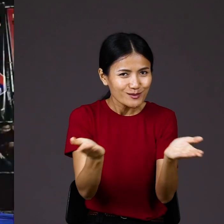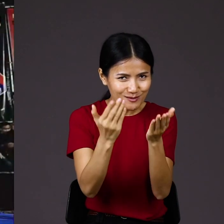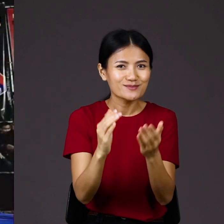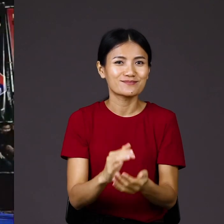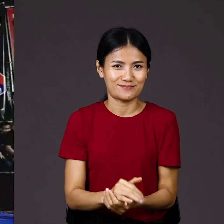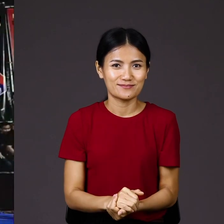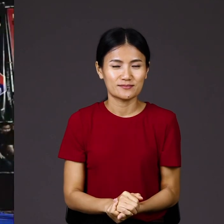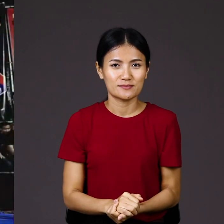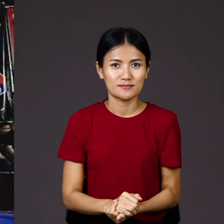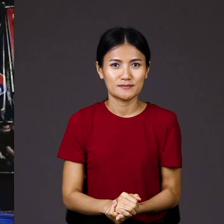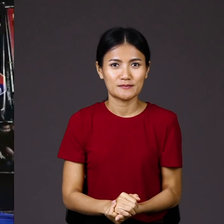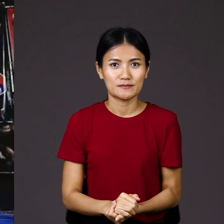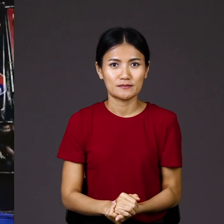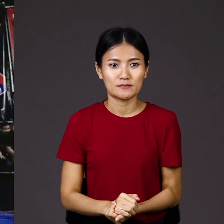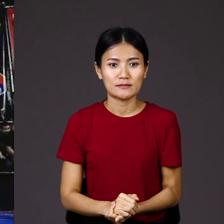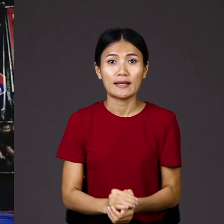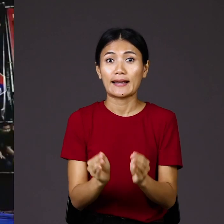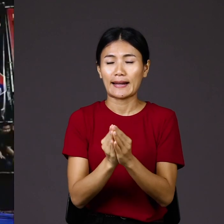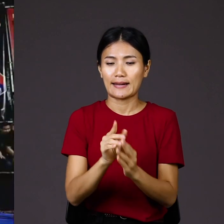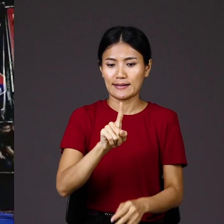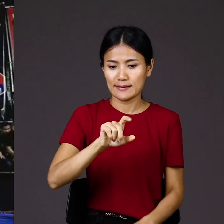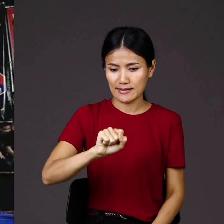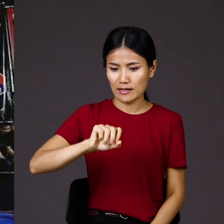นุน